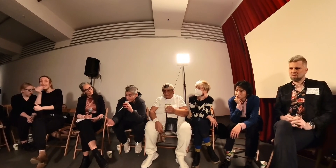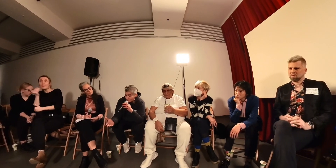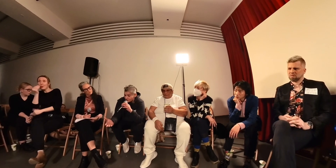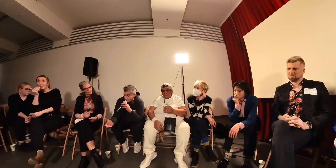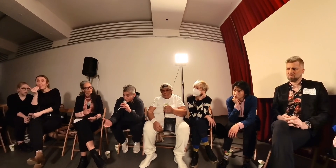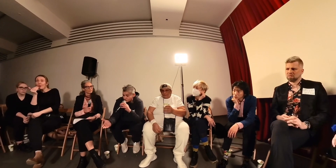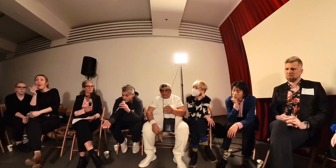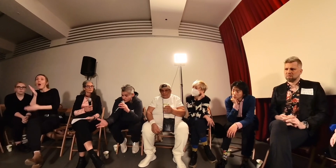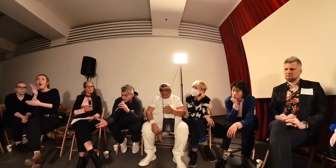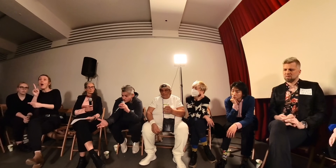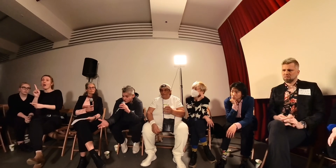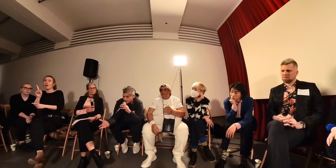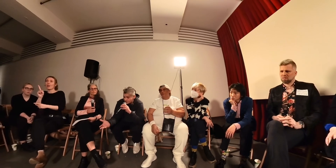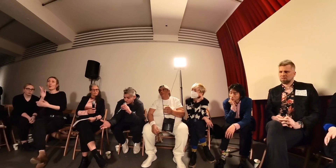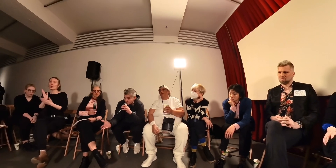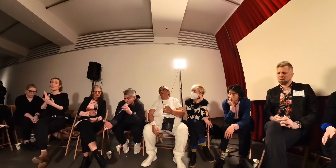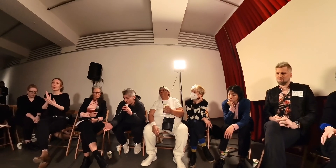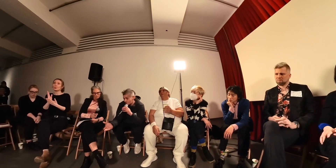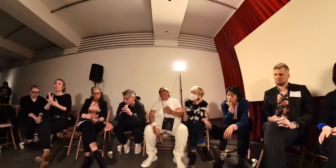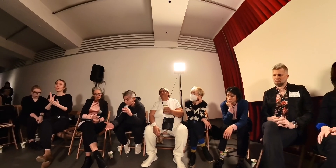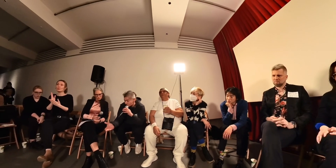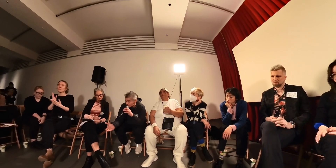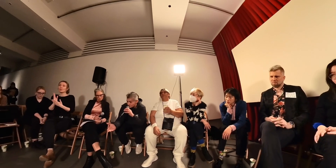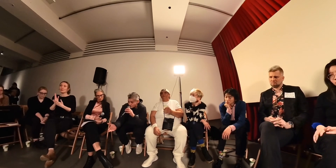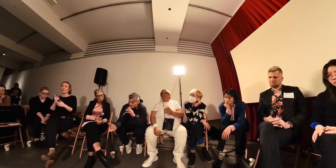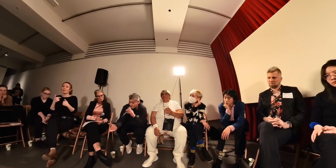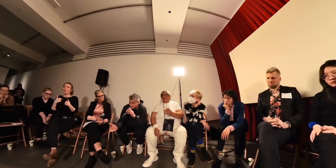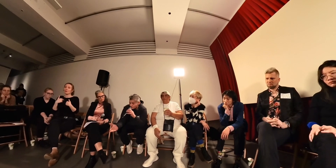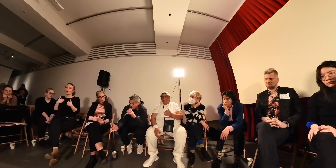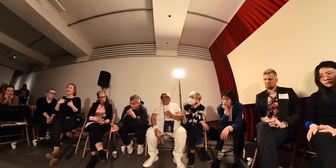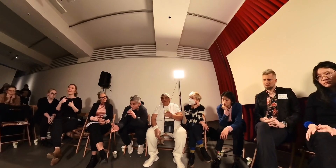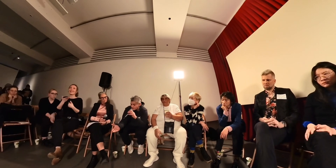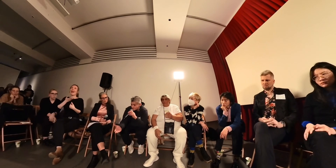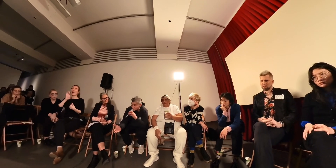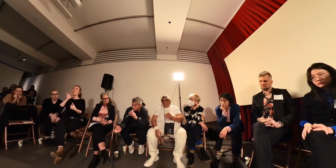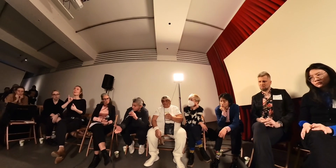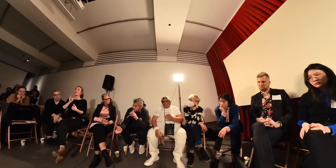a najednou ten člověk zjistí, že teda tyjo v tom bytě nechci být sám a potom